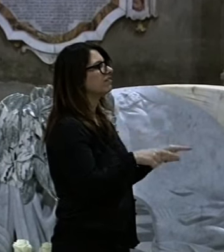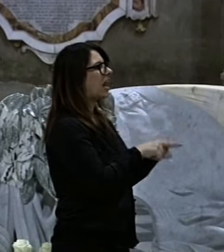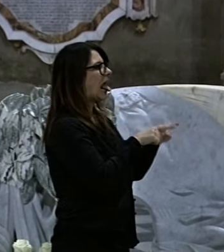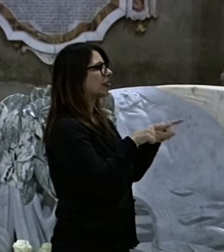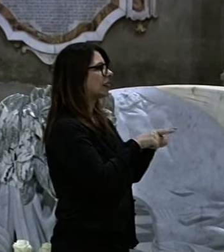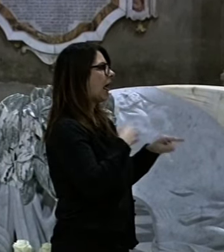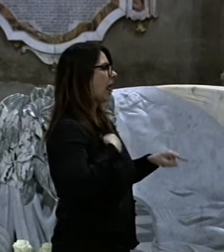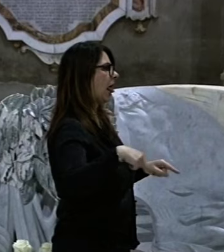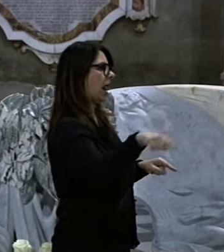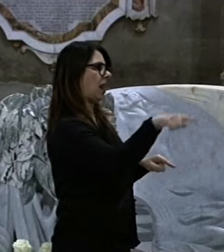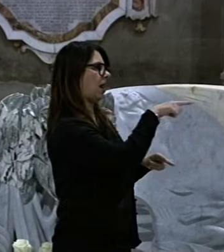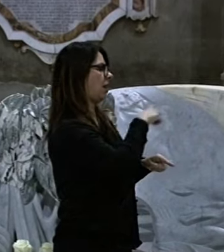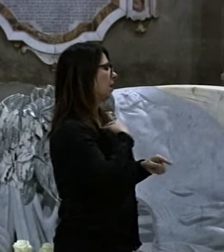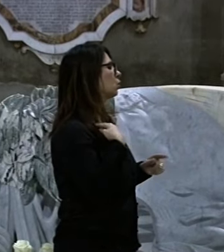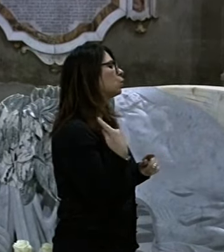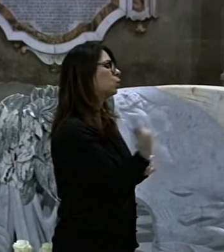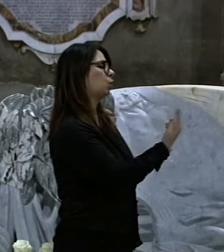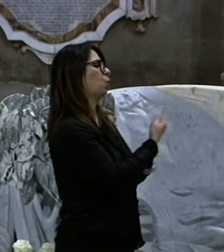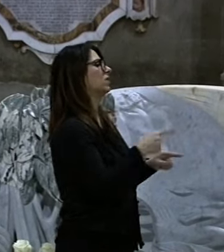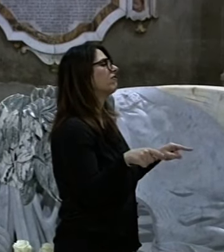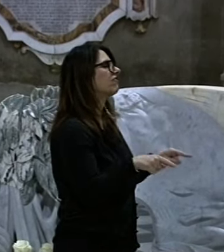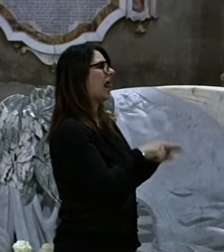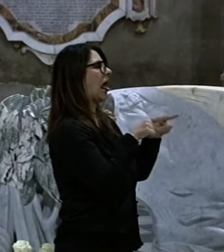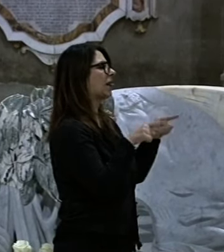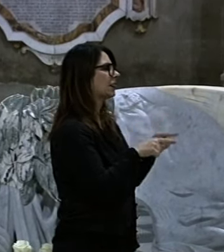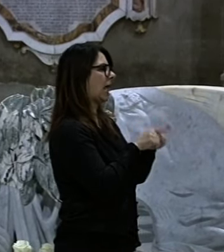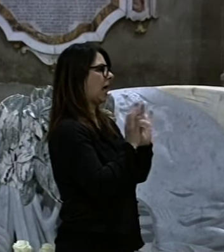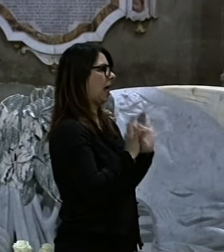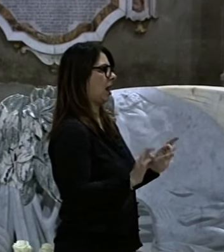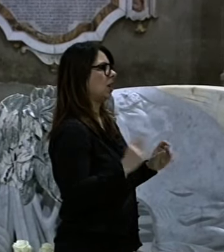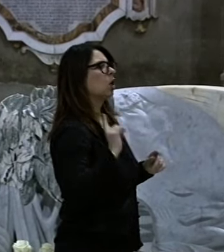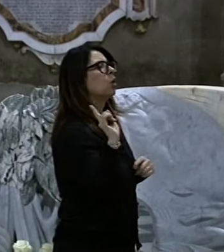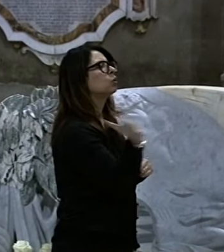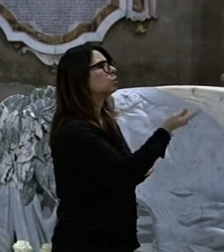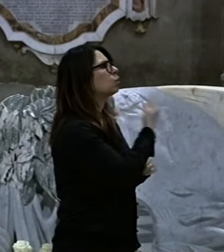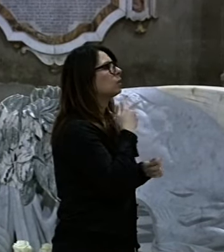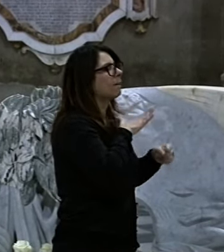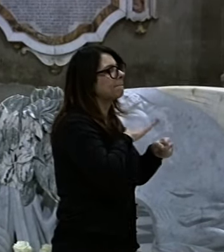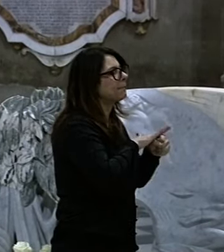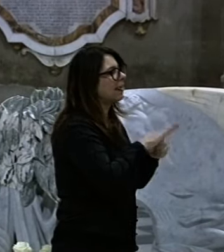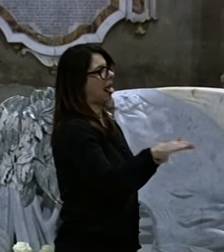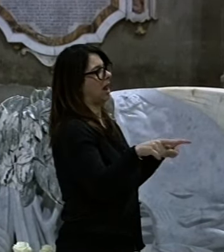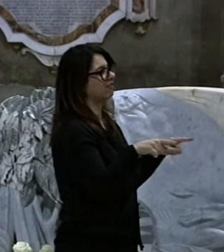fratelli, tutti fratelli, tutti con la stessa piena dignità.